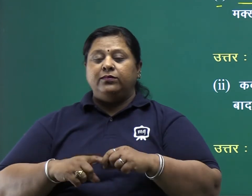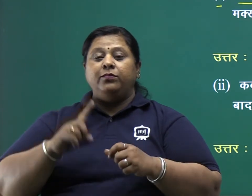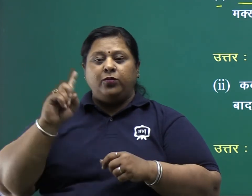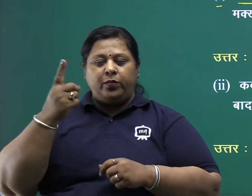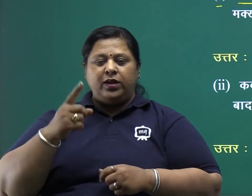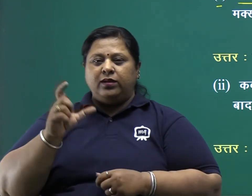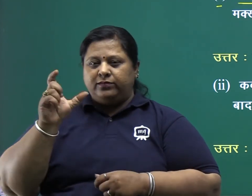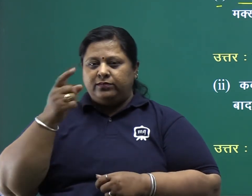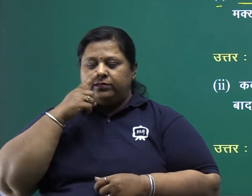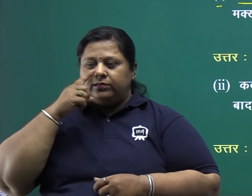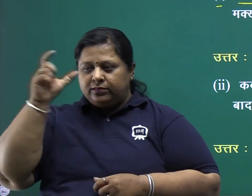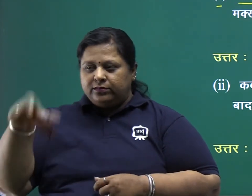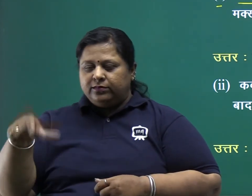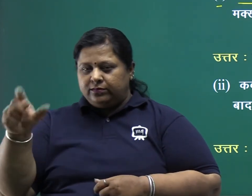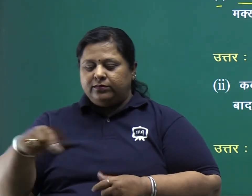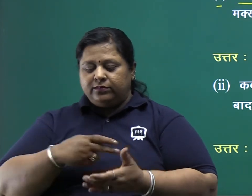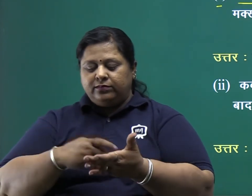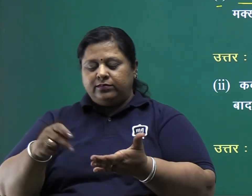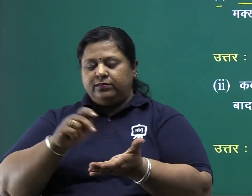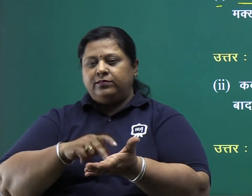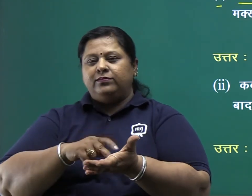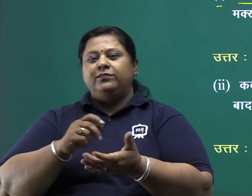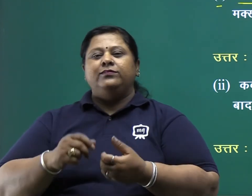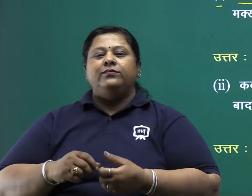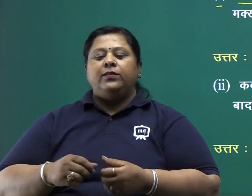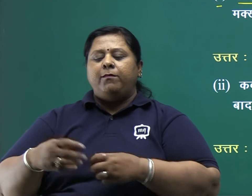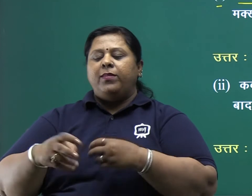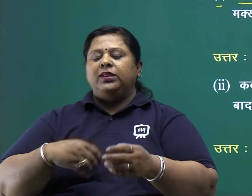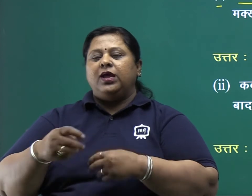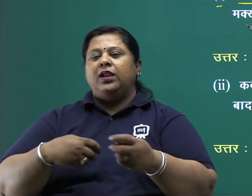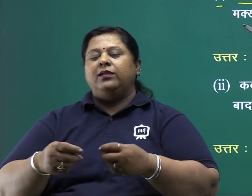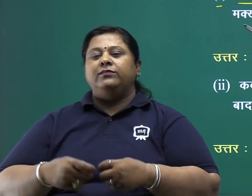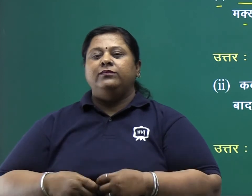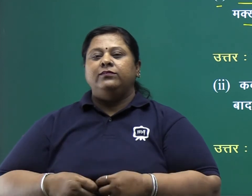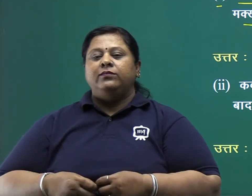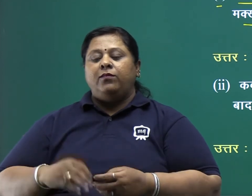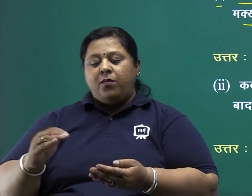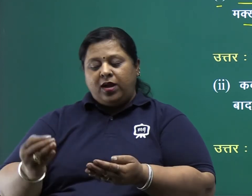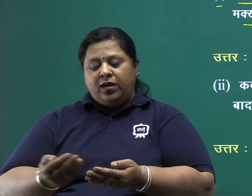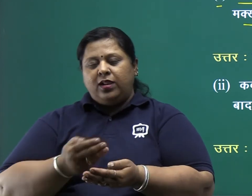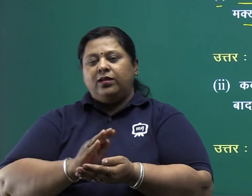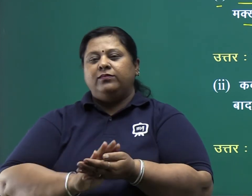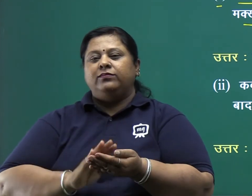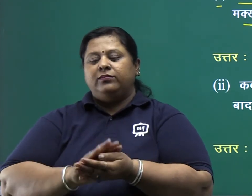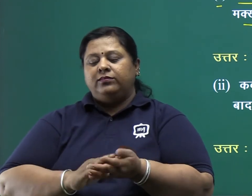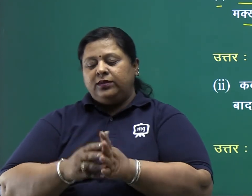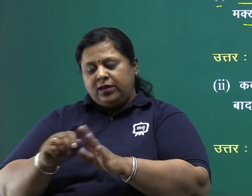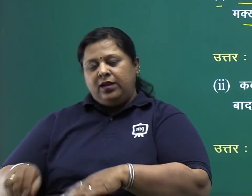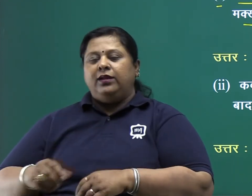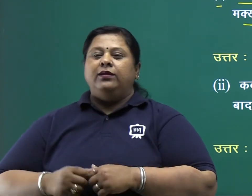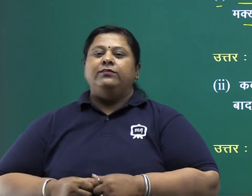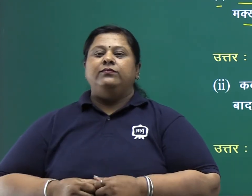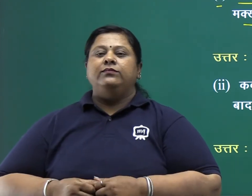गोपियाँ रिक्त स्थान मथकर मक्खन निकाल रही